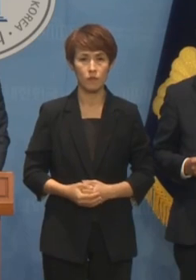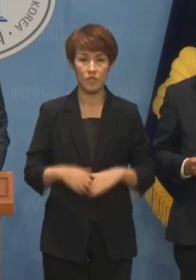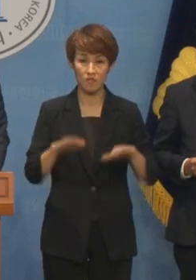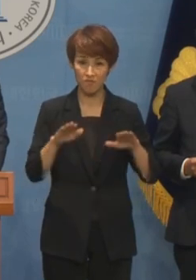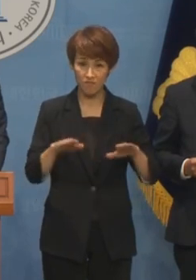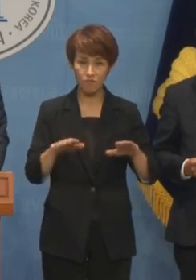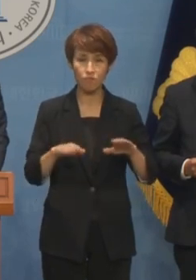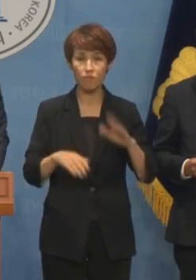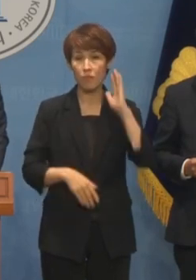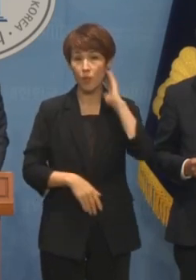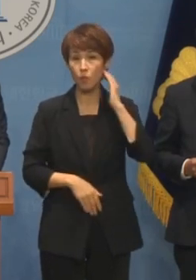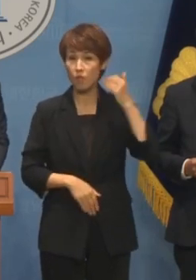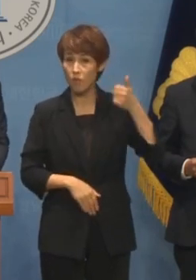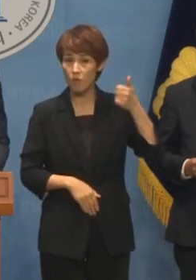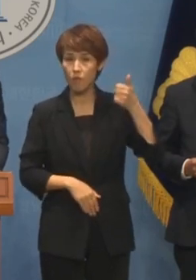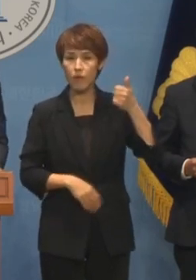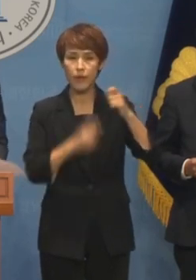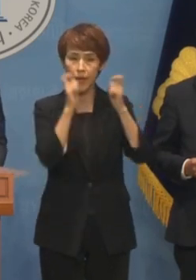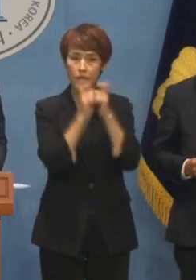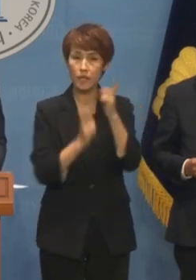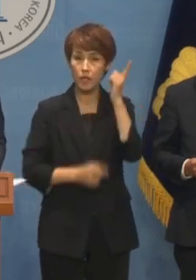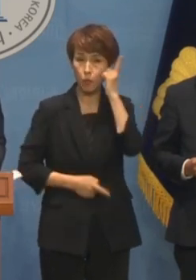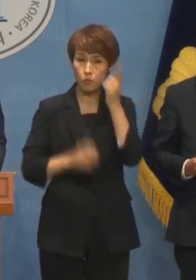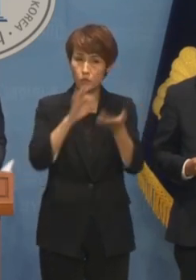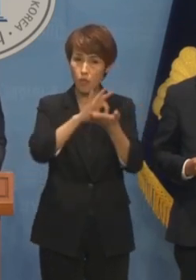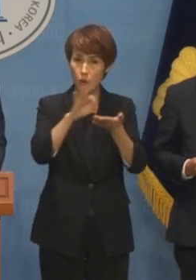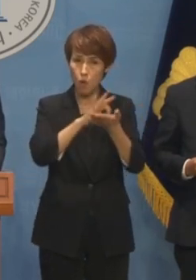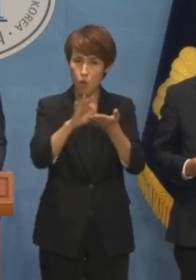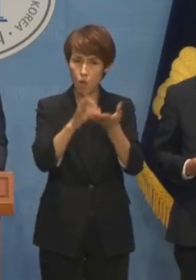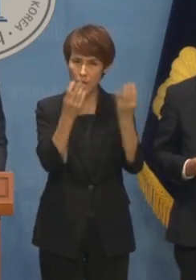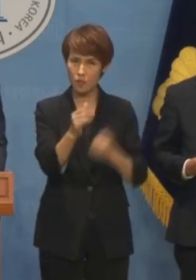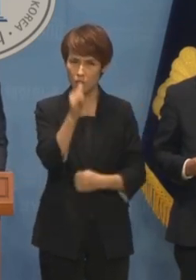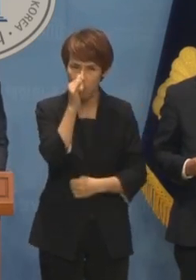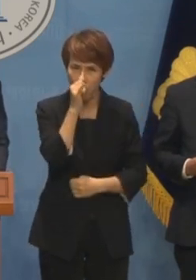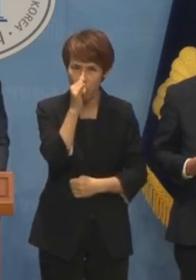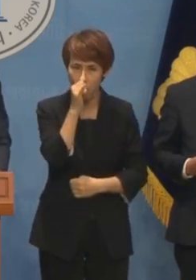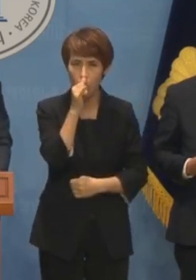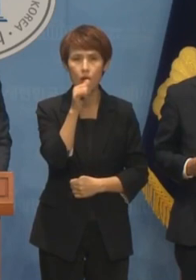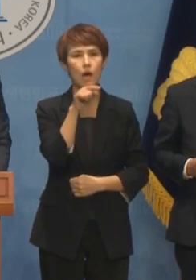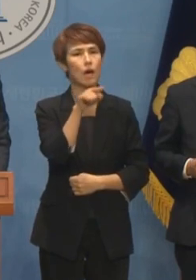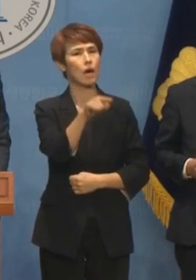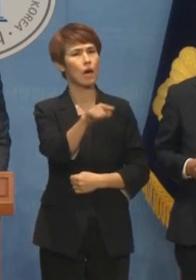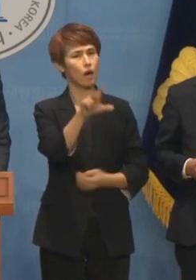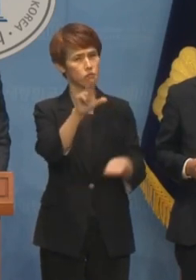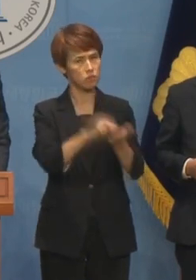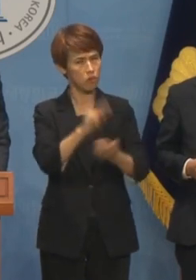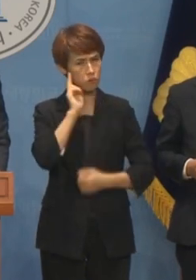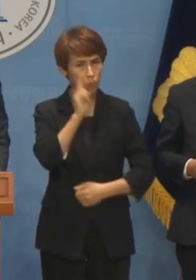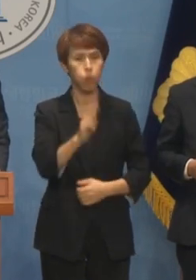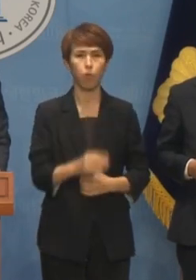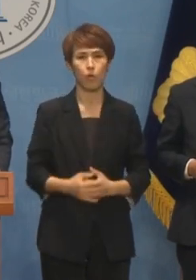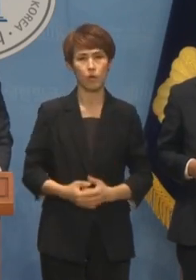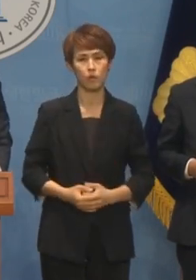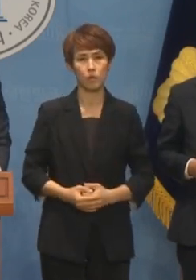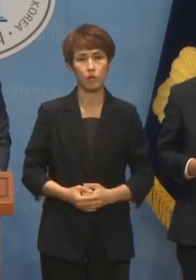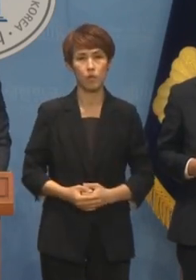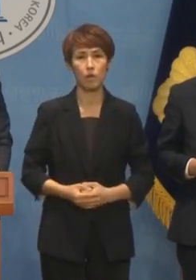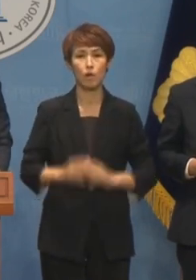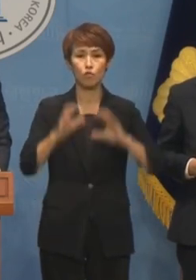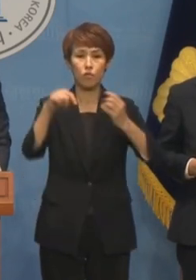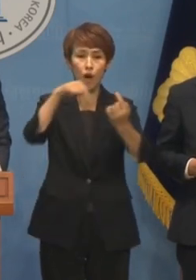정권에서 대통령의 개인 휴대전화 사용이 잦았다면 그것은 더 큰 문제입니다. 국가